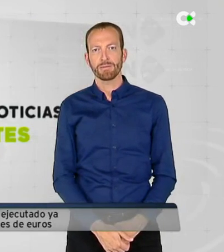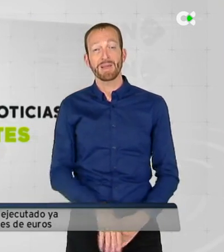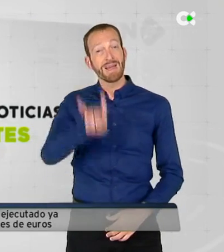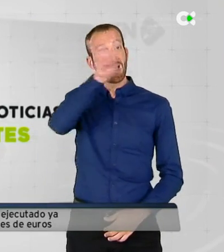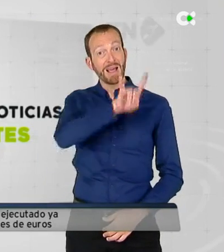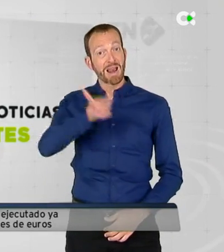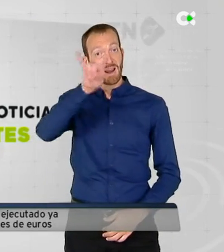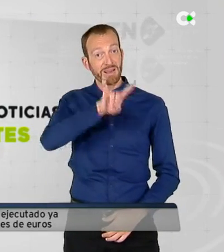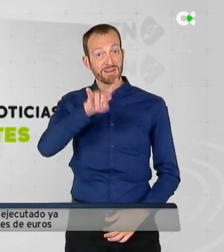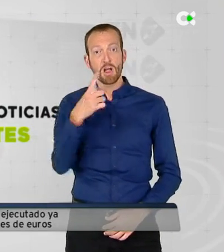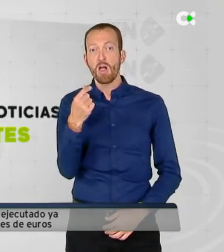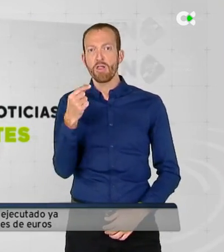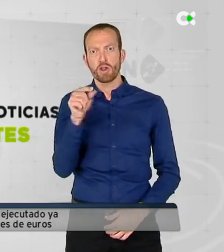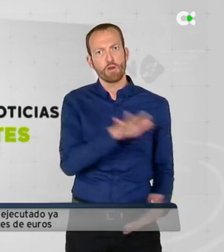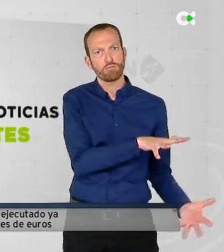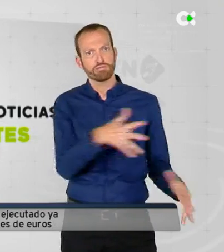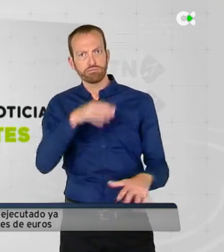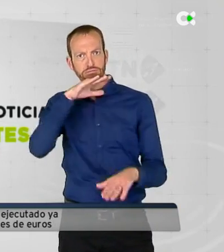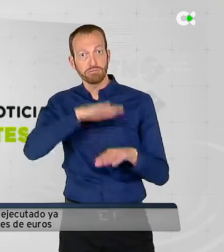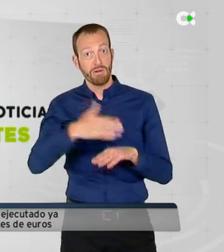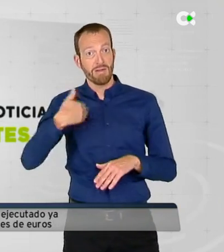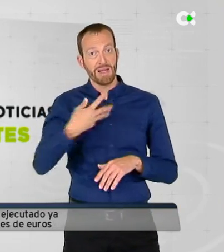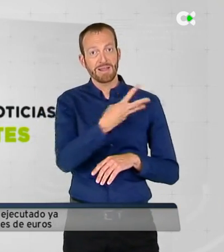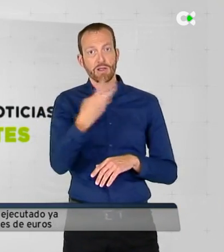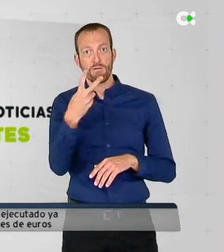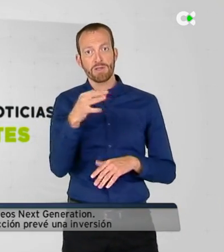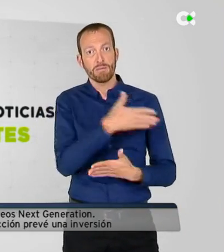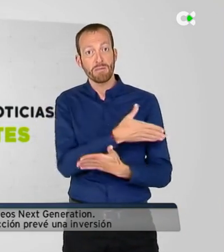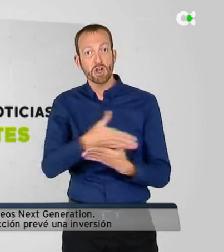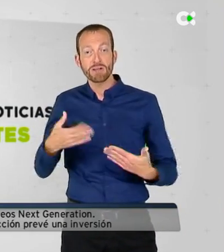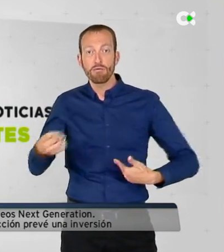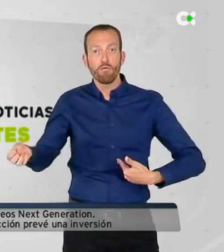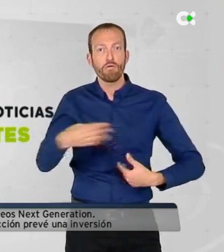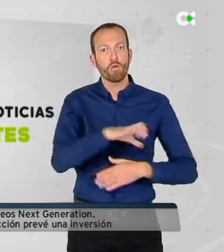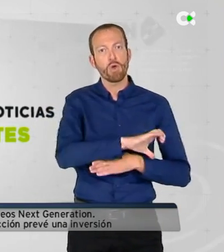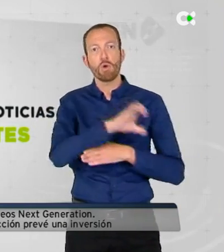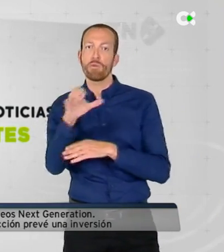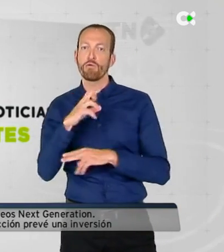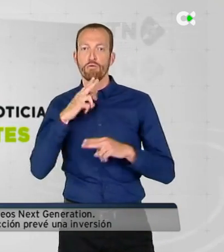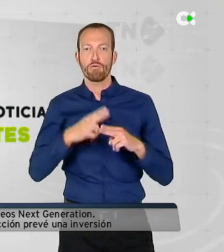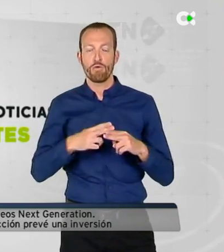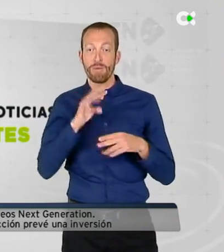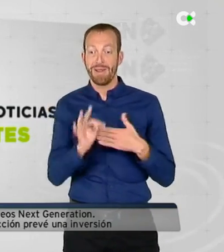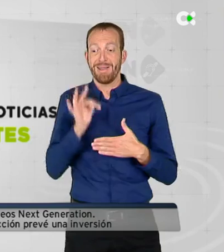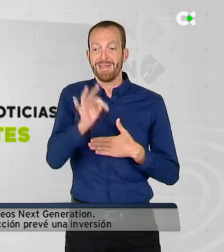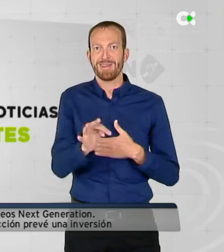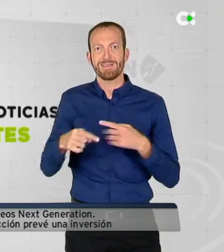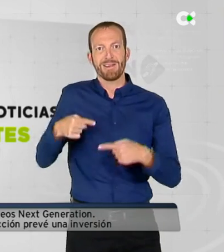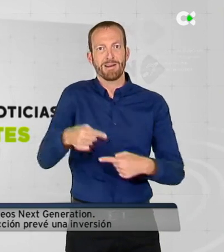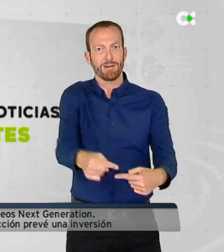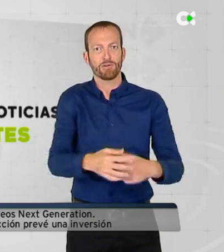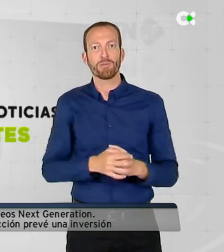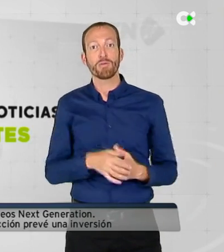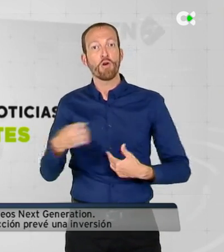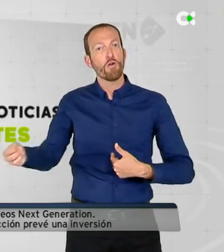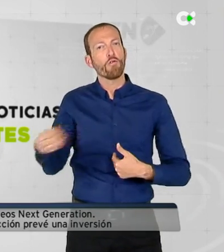Canarias ha ejecutado ya 320 millones de euros de los fondos Next Generation. Ese fondo de